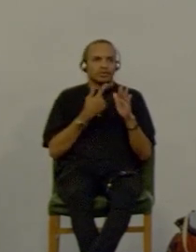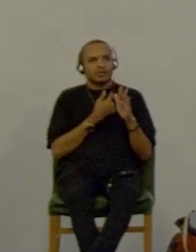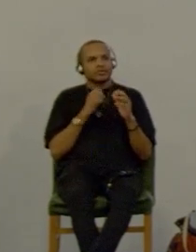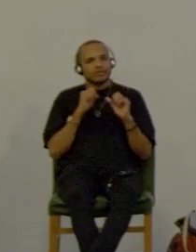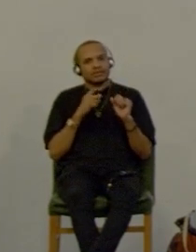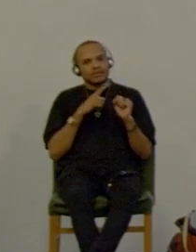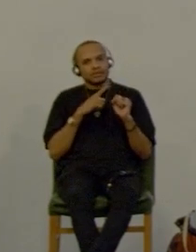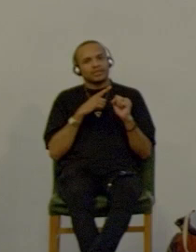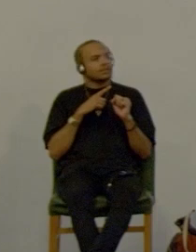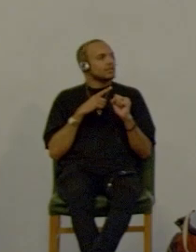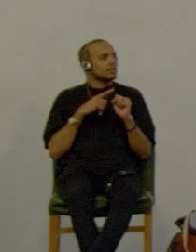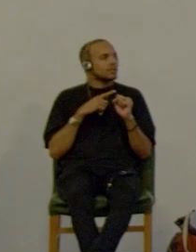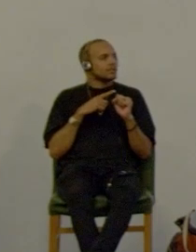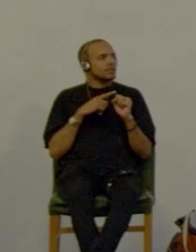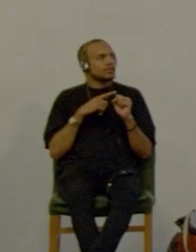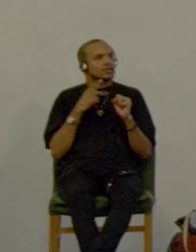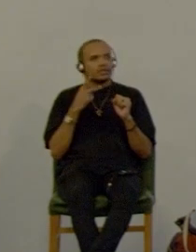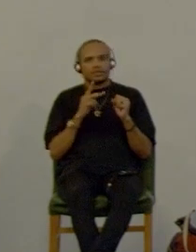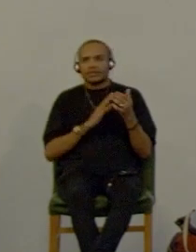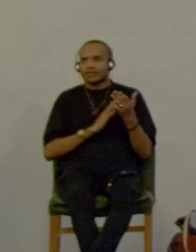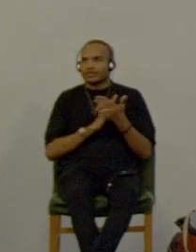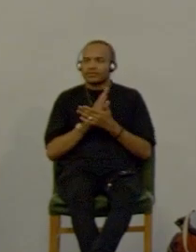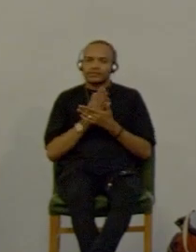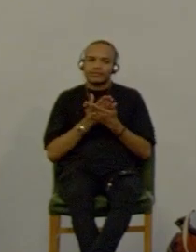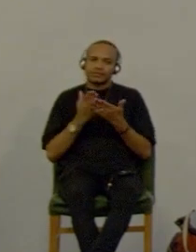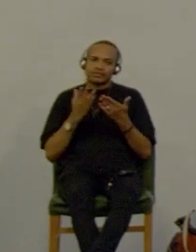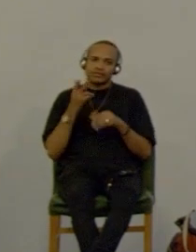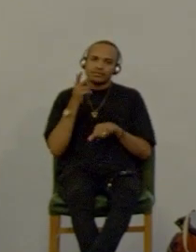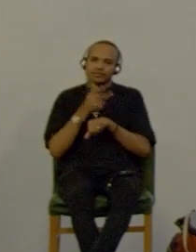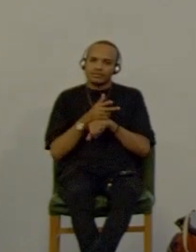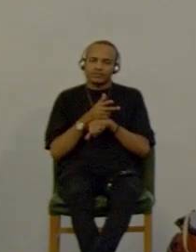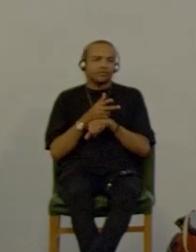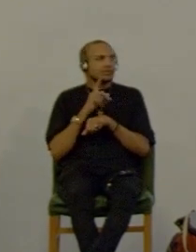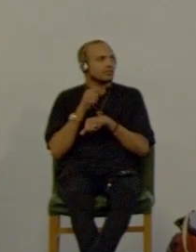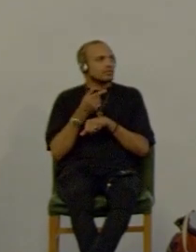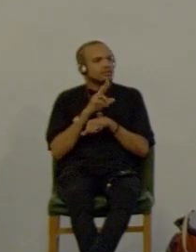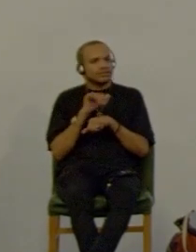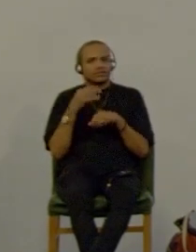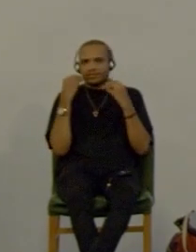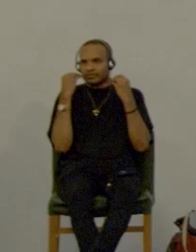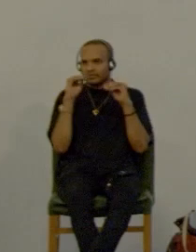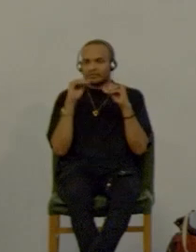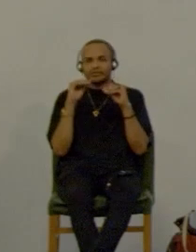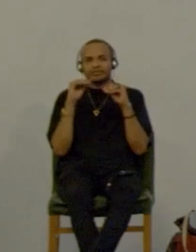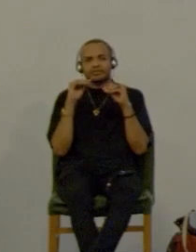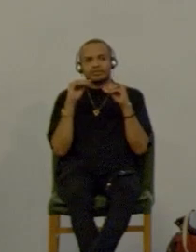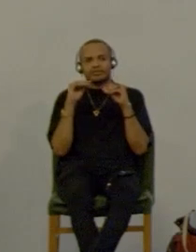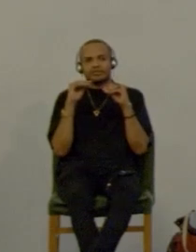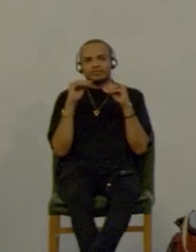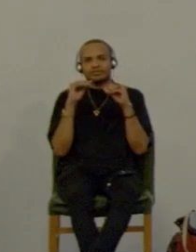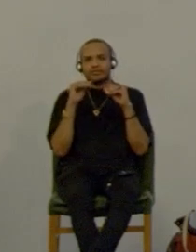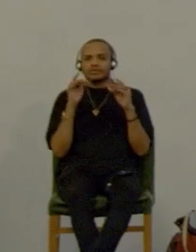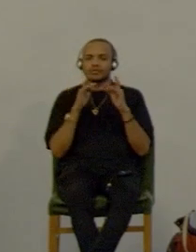poder ter essa autorização de uso desse registro, que depois vai para